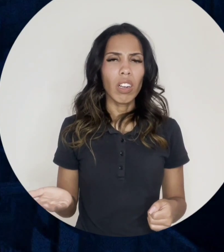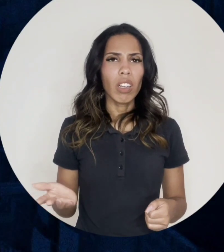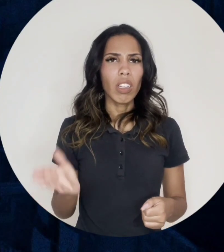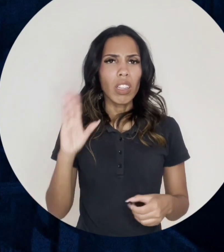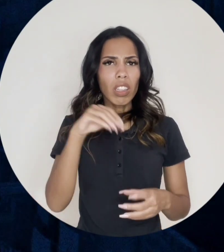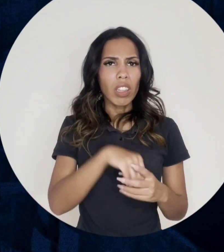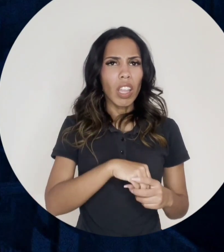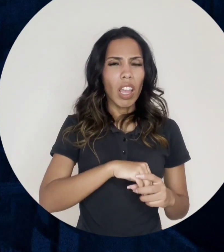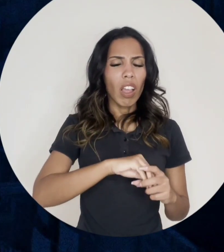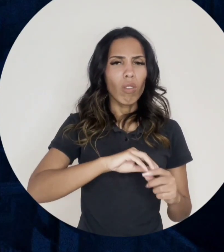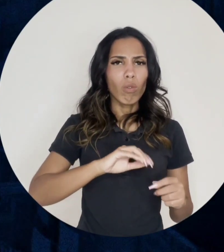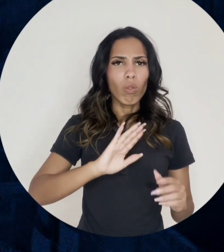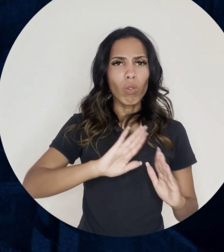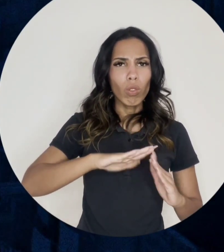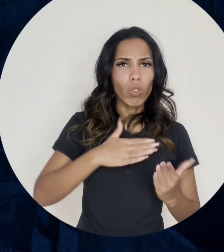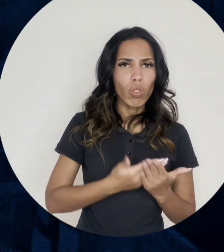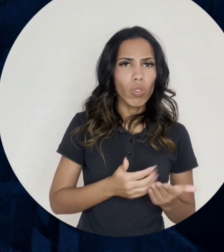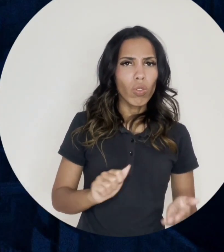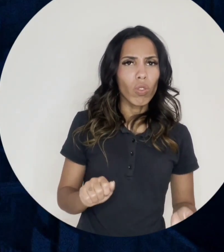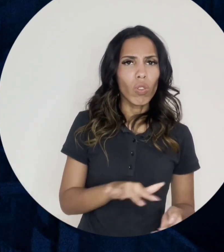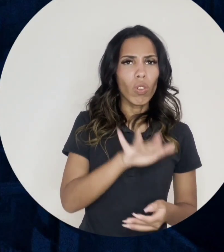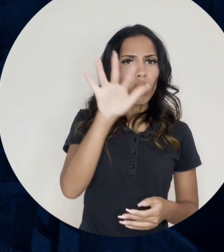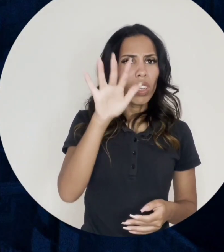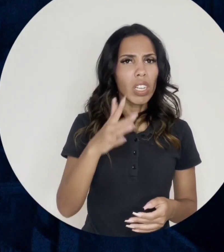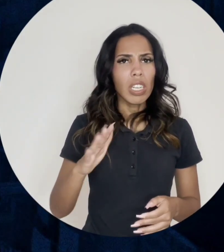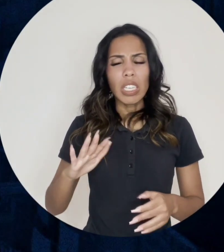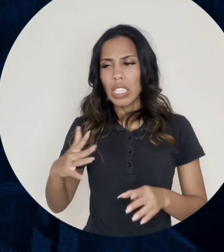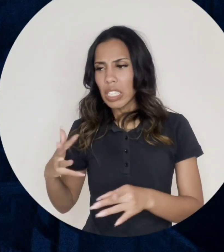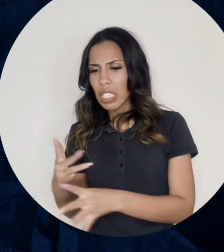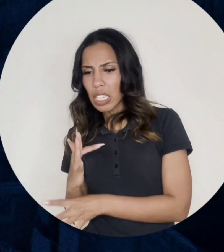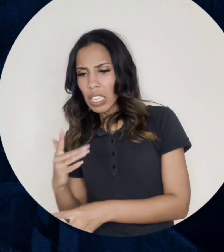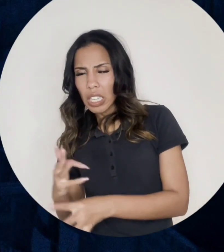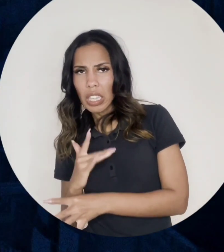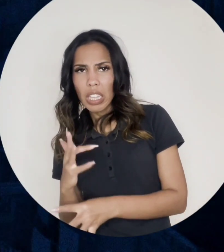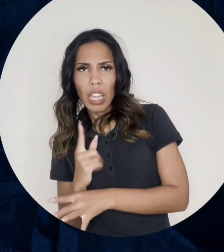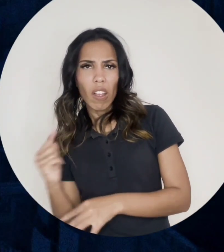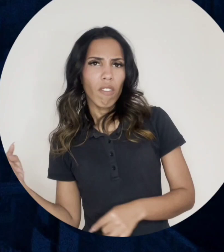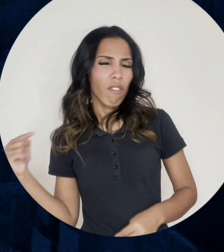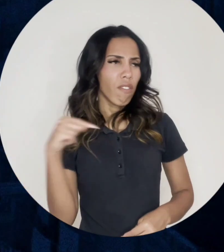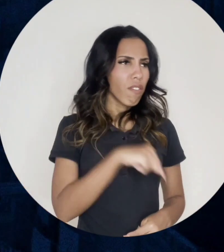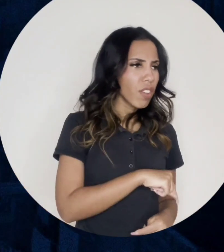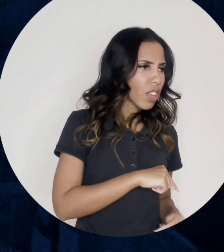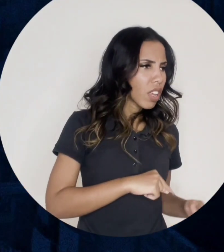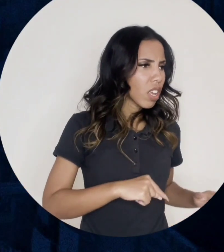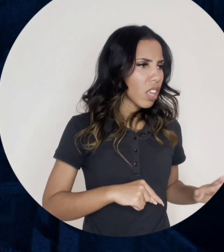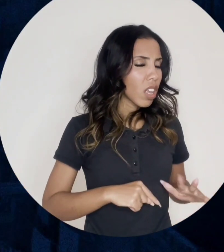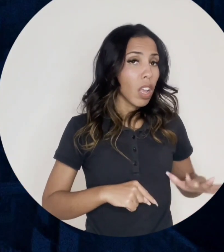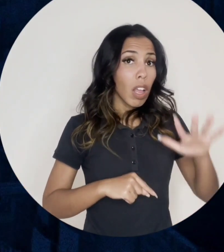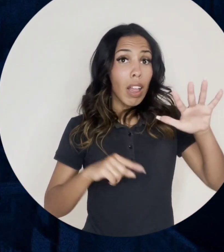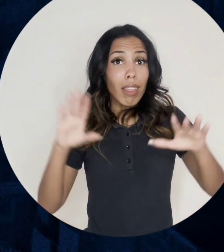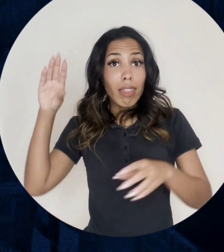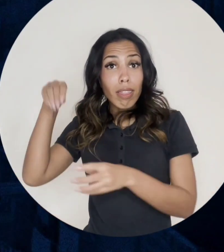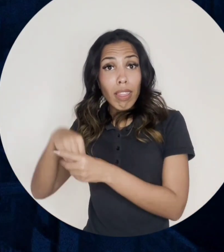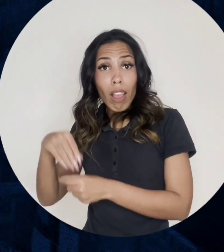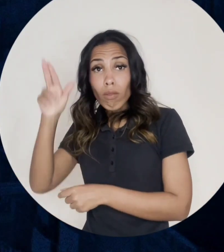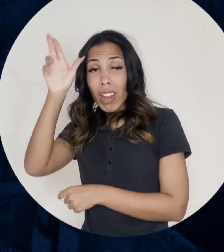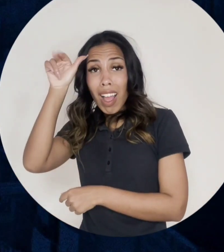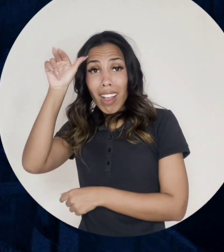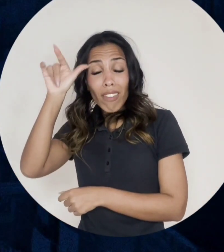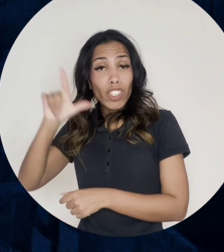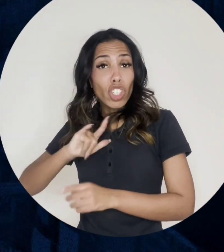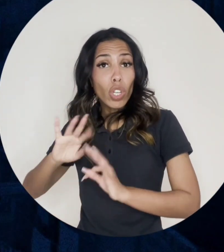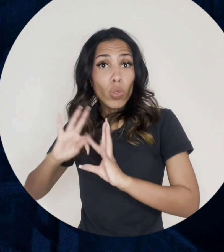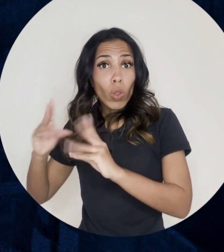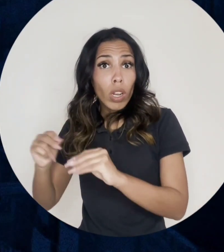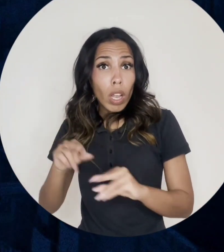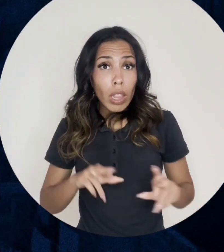favela, tipo, dividir na cidade, só que aquela escola da Gávea tinha tudo. E a gente não